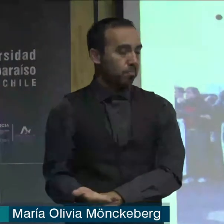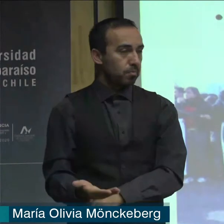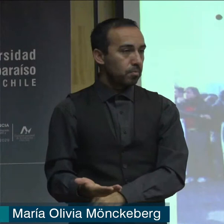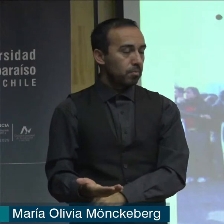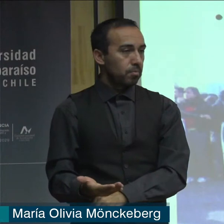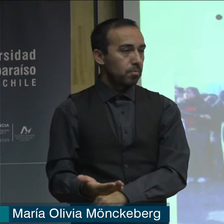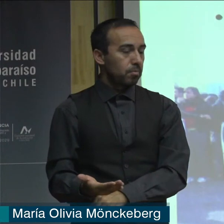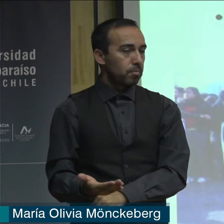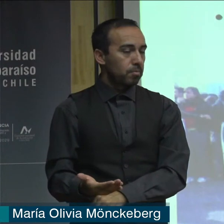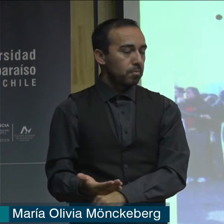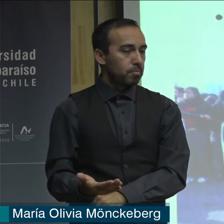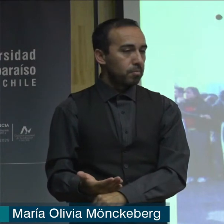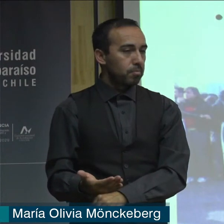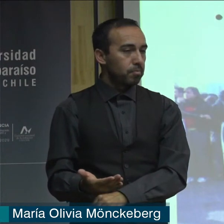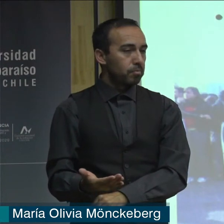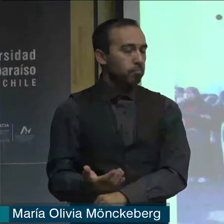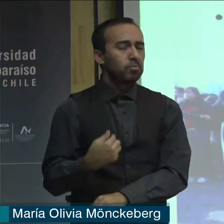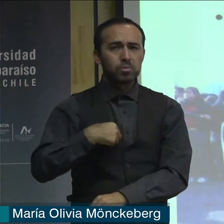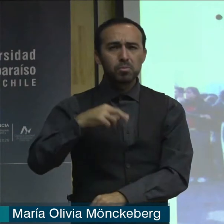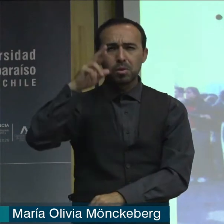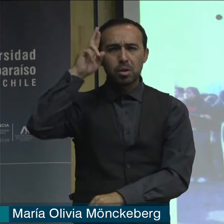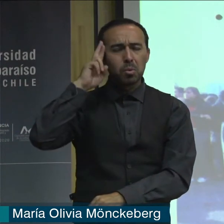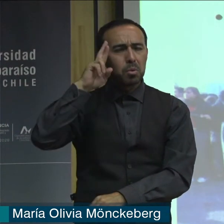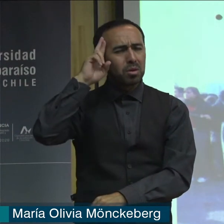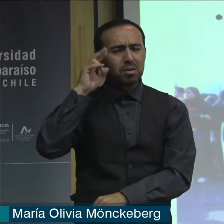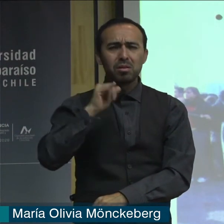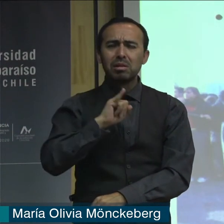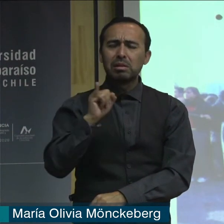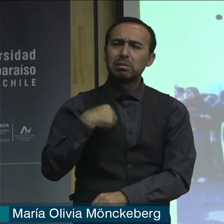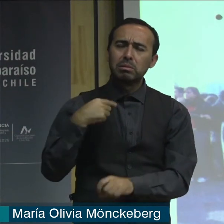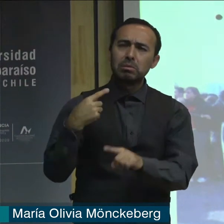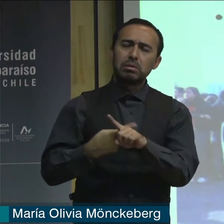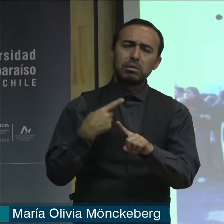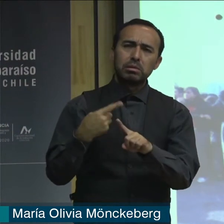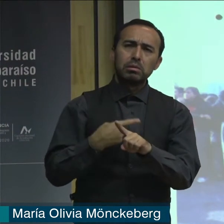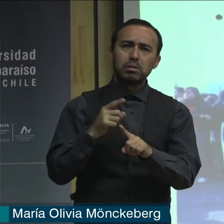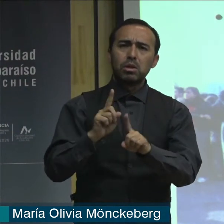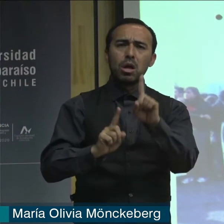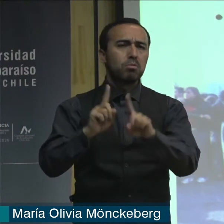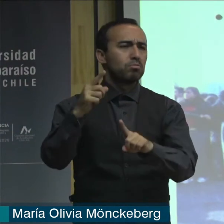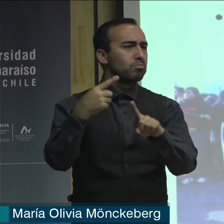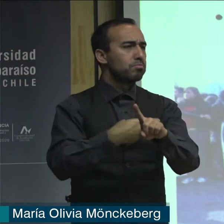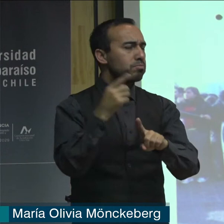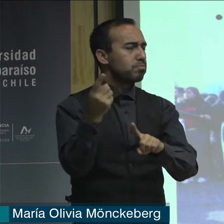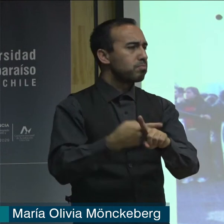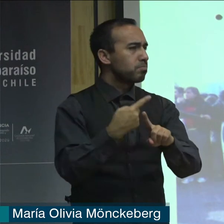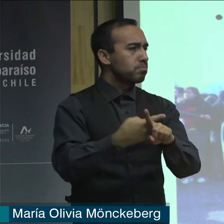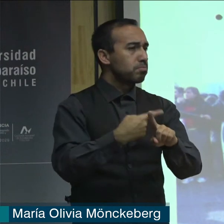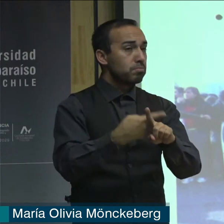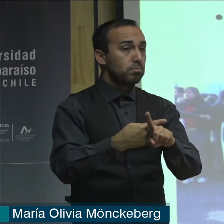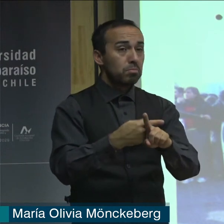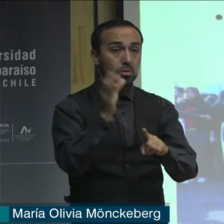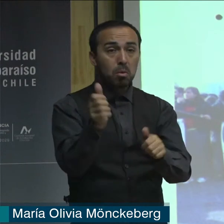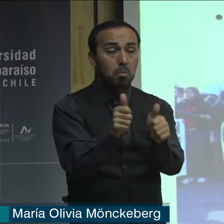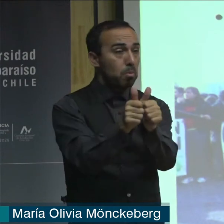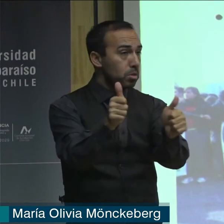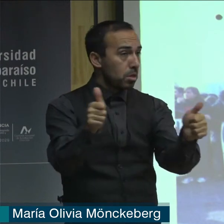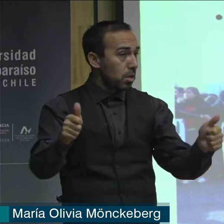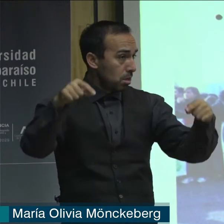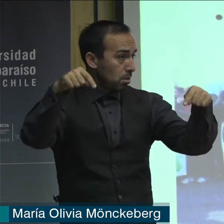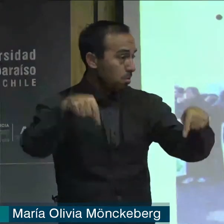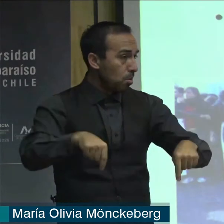Me acuerdo cuando habiendo conversado mucho con ellos después también algunos dirigentes dirigentes que hoy día